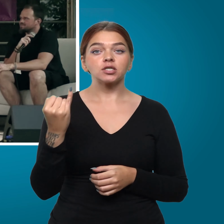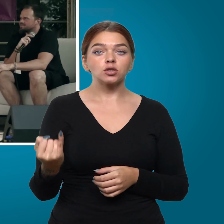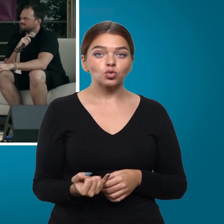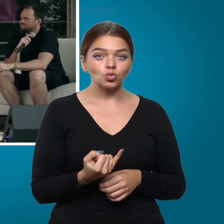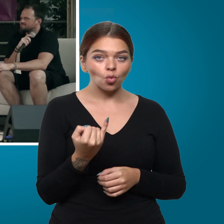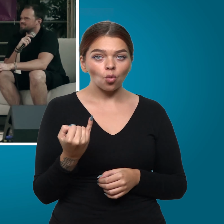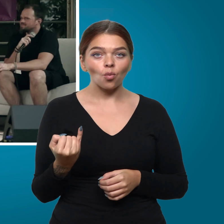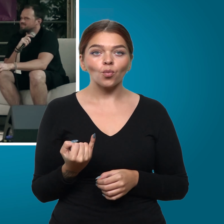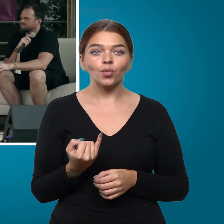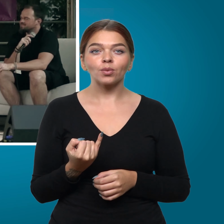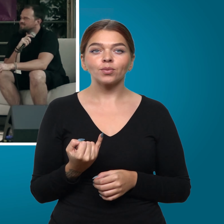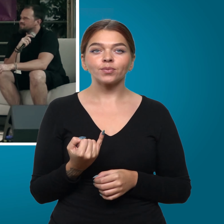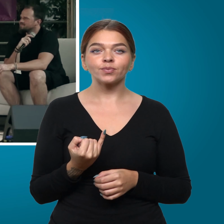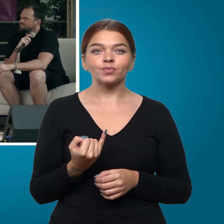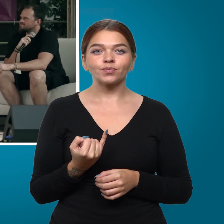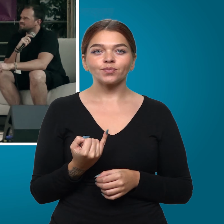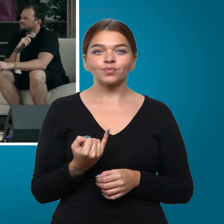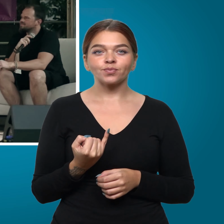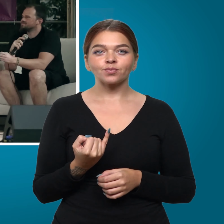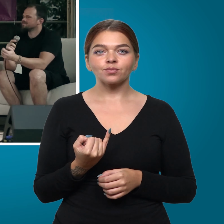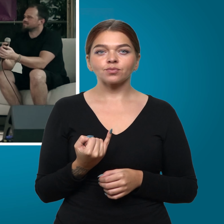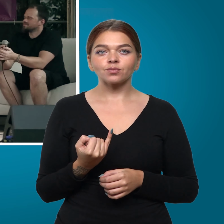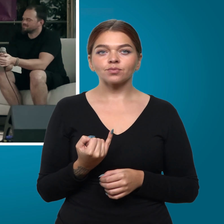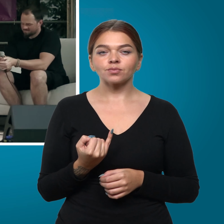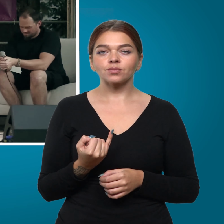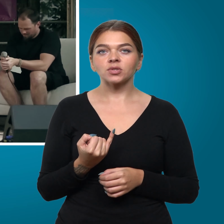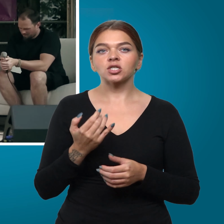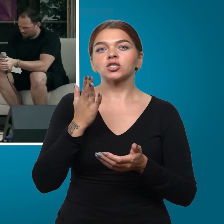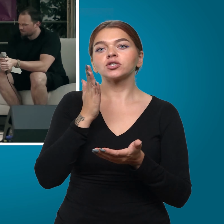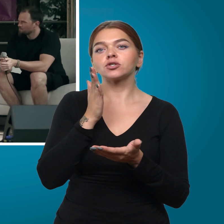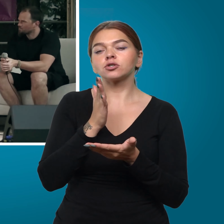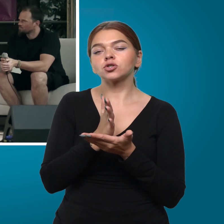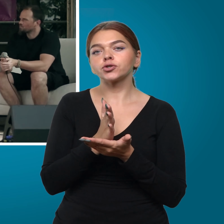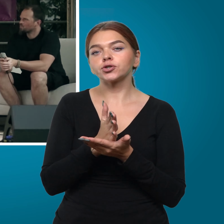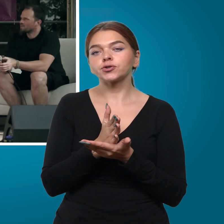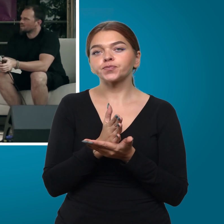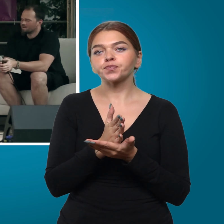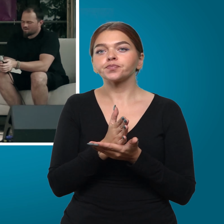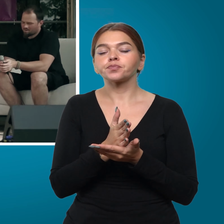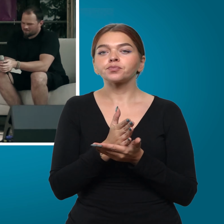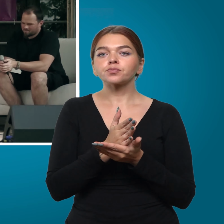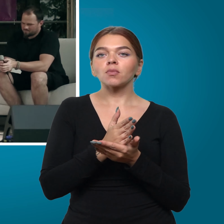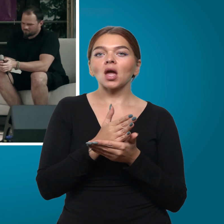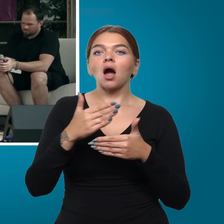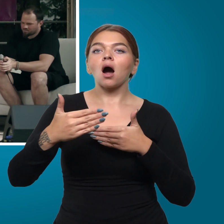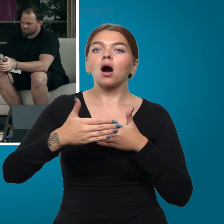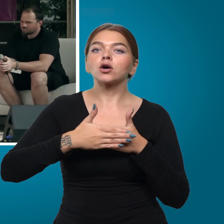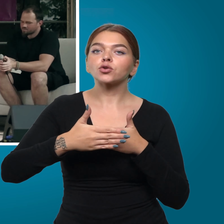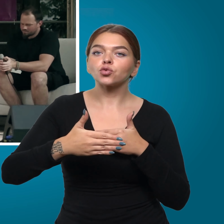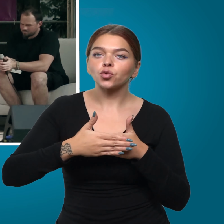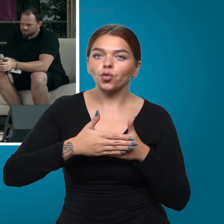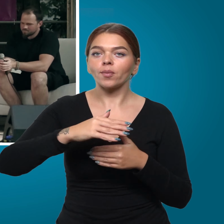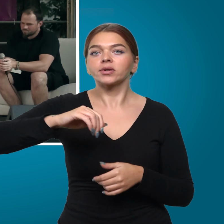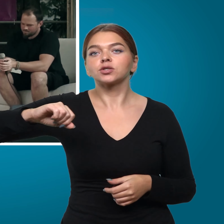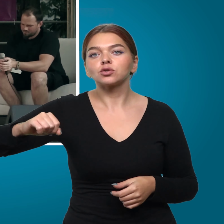yra tokios linijos, sakykime, artumos, draugystės abiejose